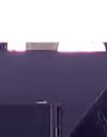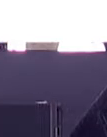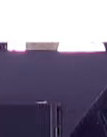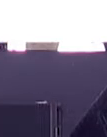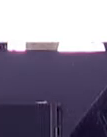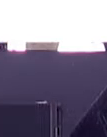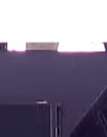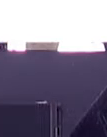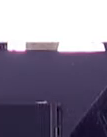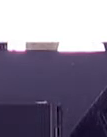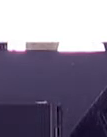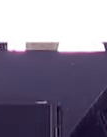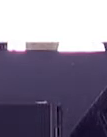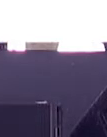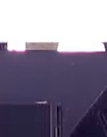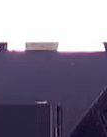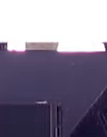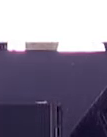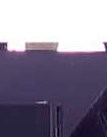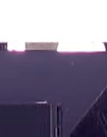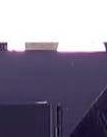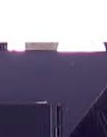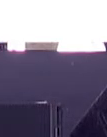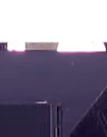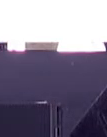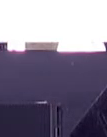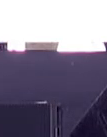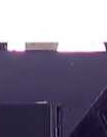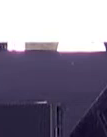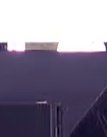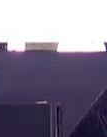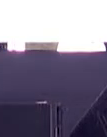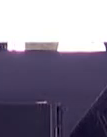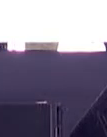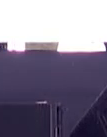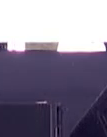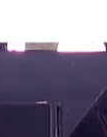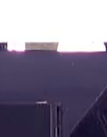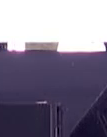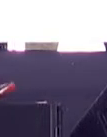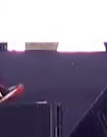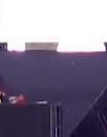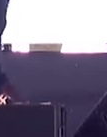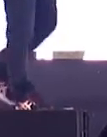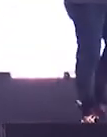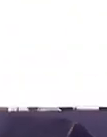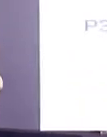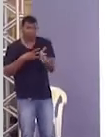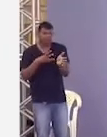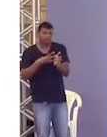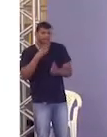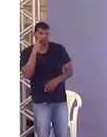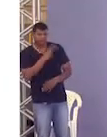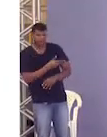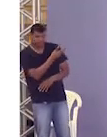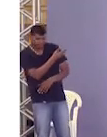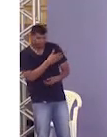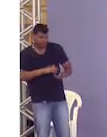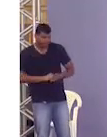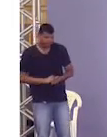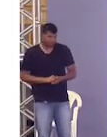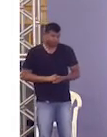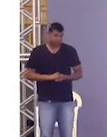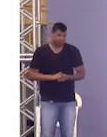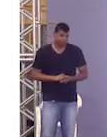ela. Terceira propriedade, uma das mais fáceis de todas, produto de potências de